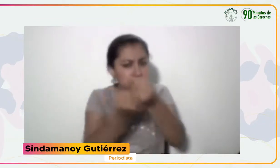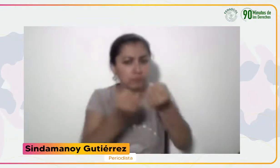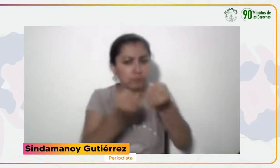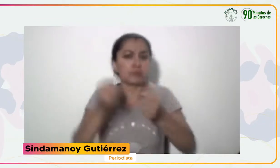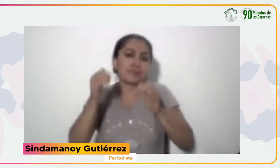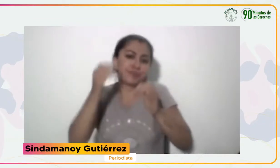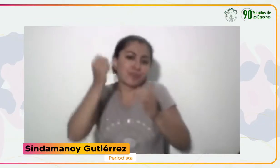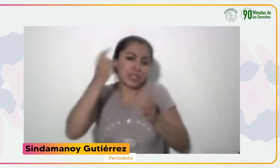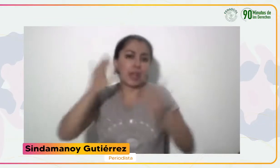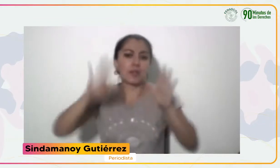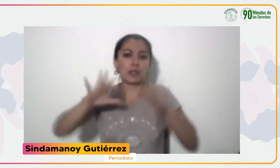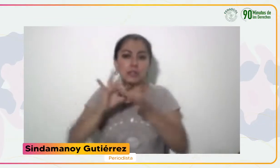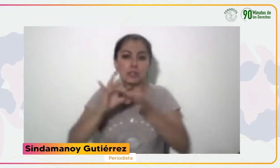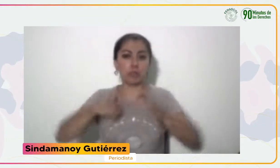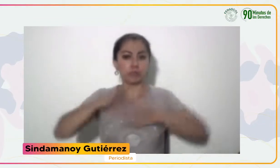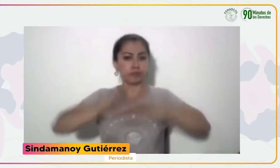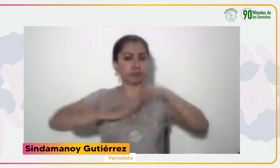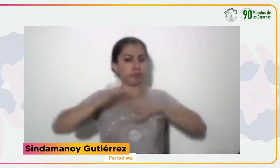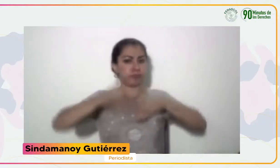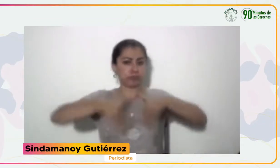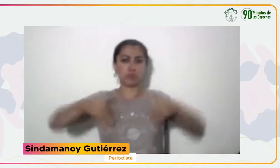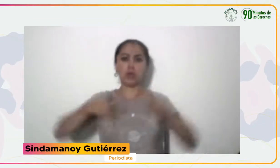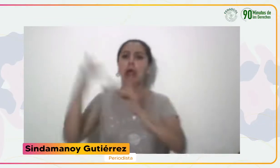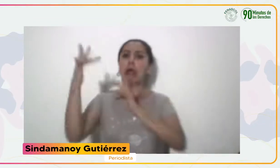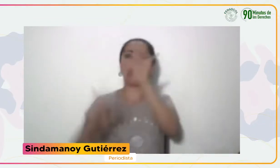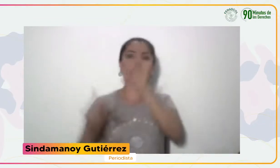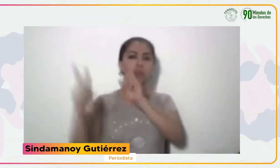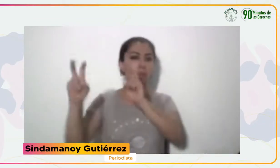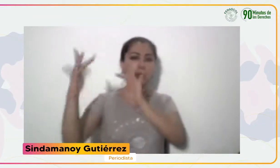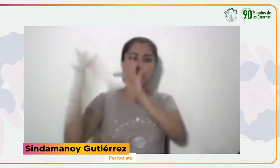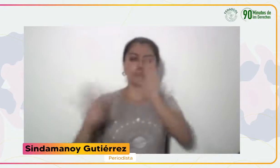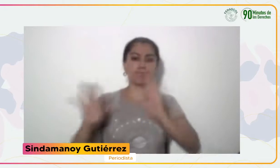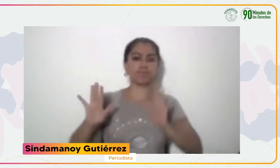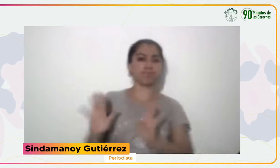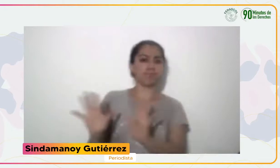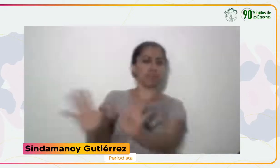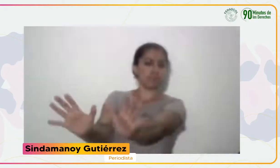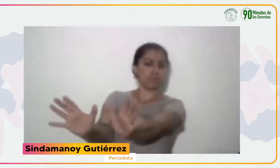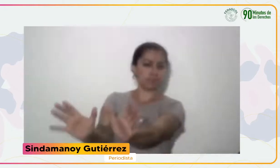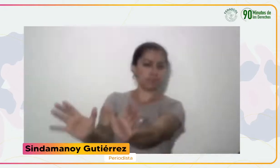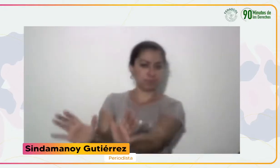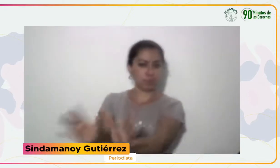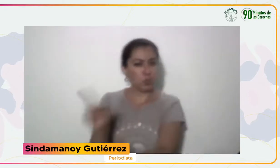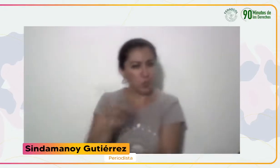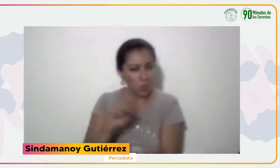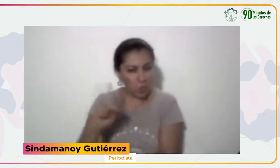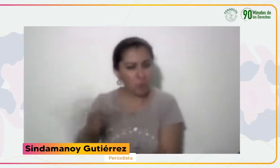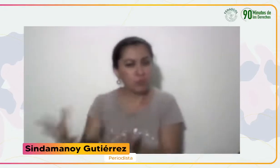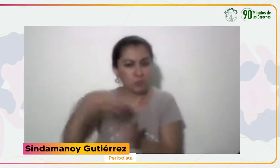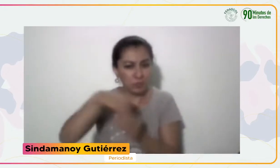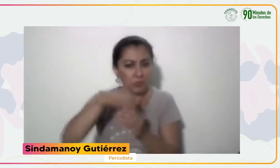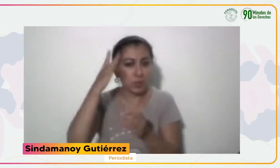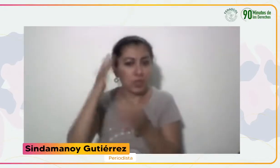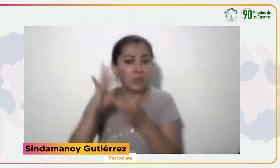una mujer tiene alta participación, apoyémosla. Sabemos que a veces de pronto FENASCOL dice, debo guardar una